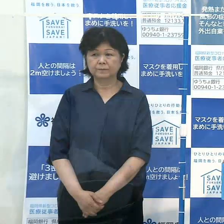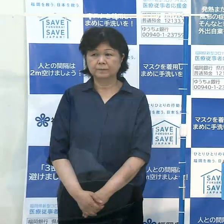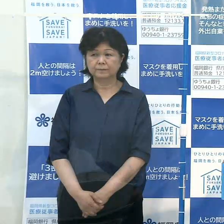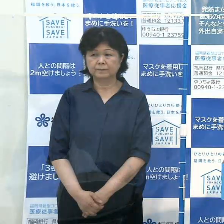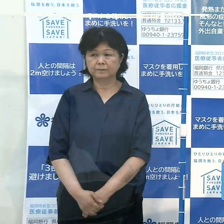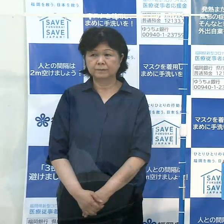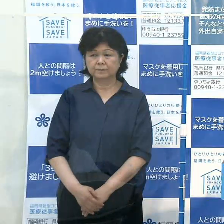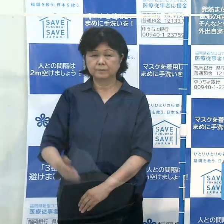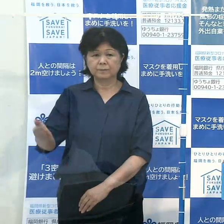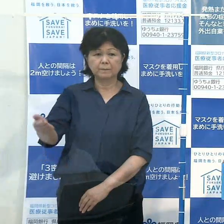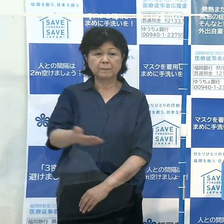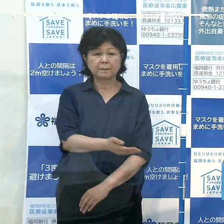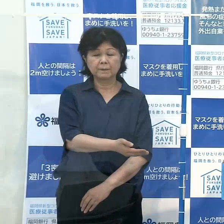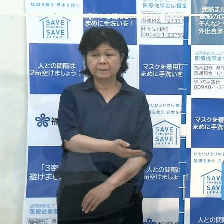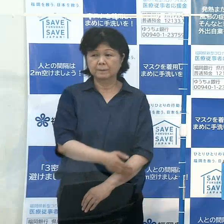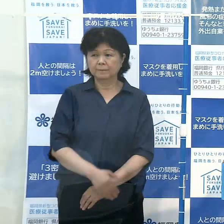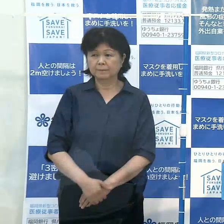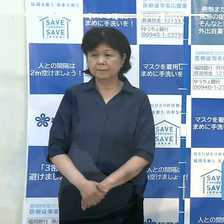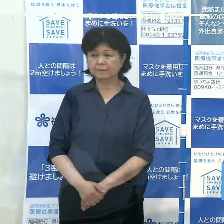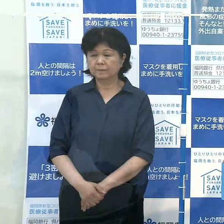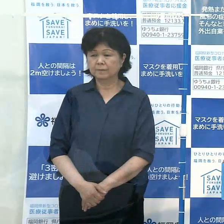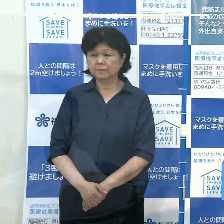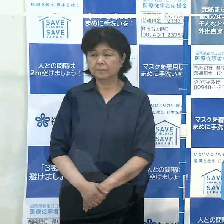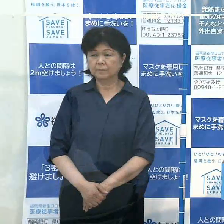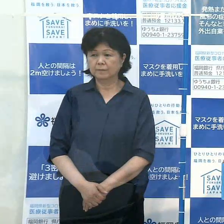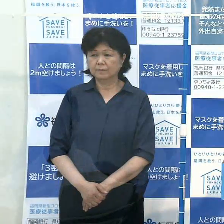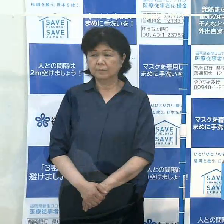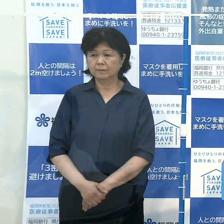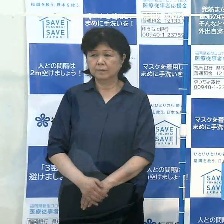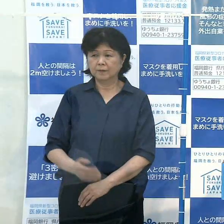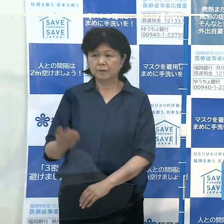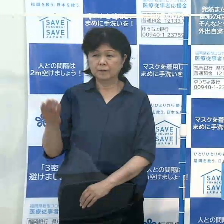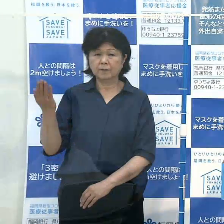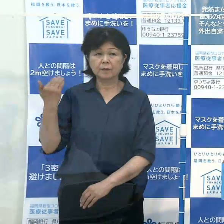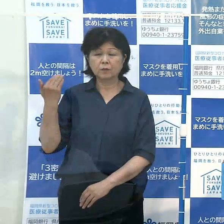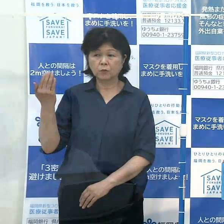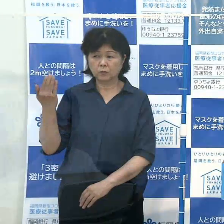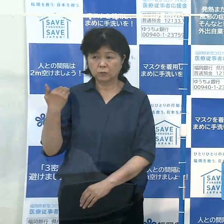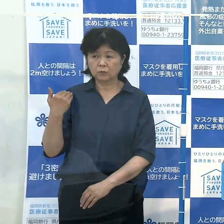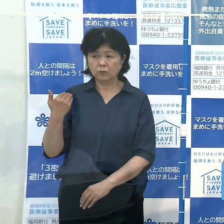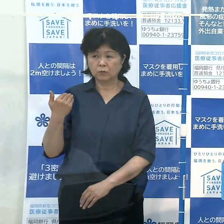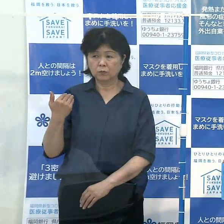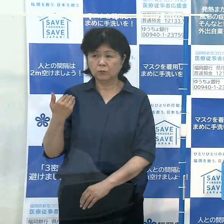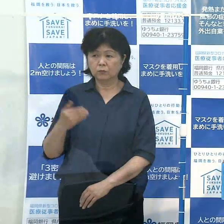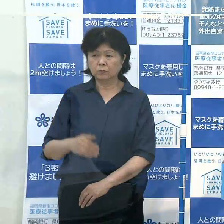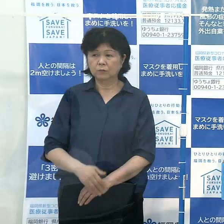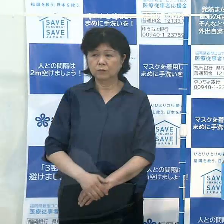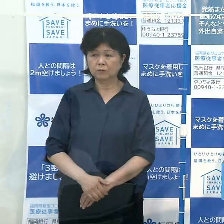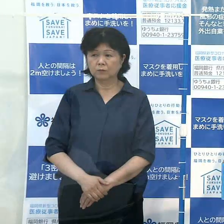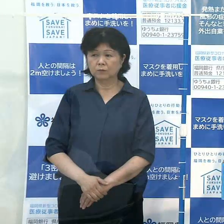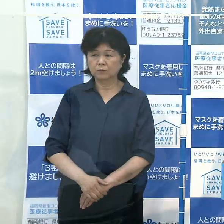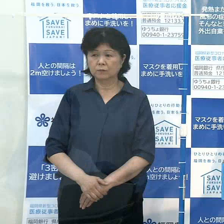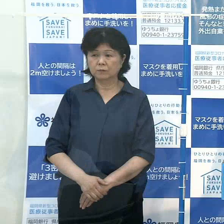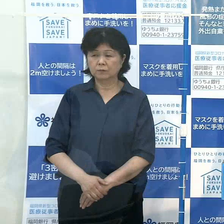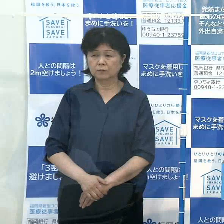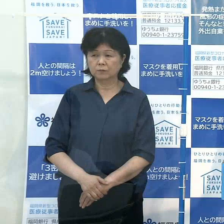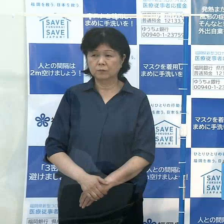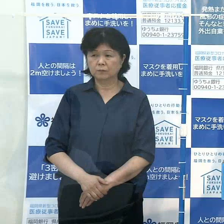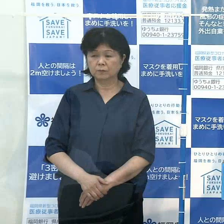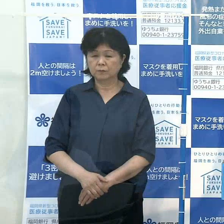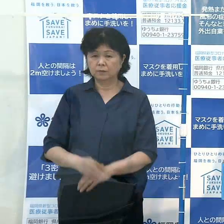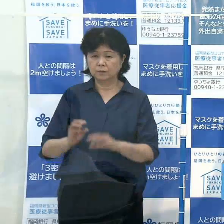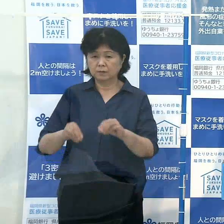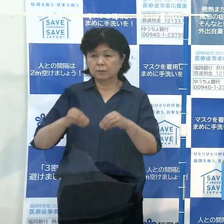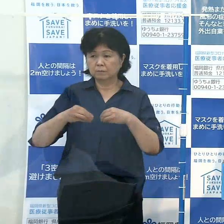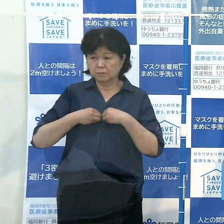すみません、毎日のようにするんですけれども、はい、先ほどあえてその自宅感染と判